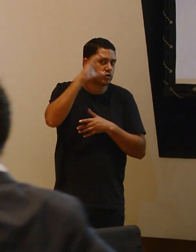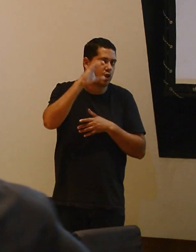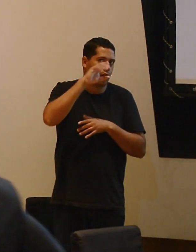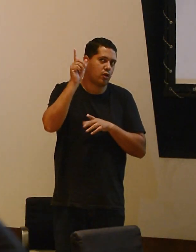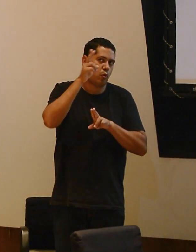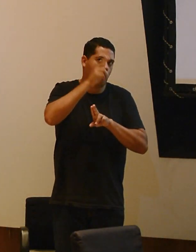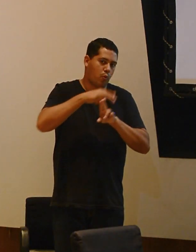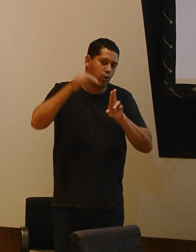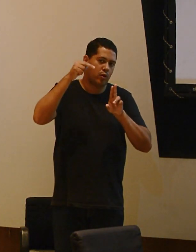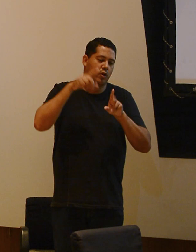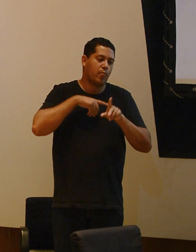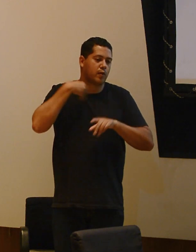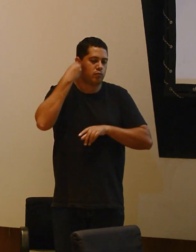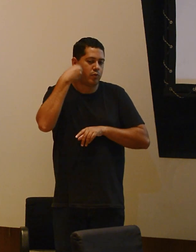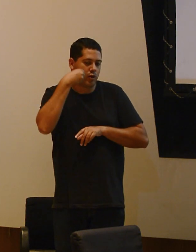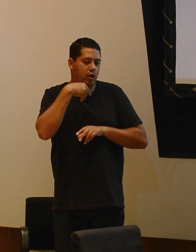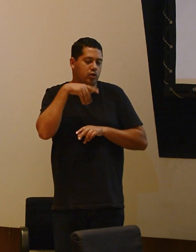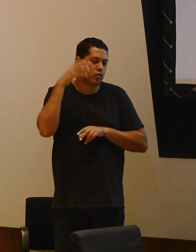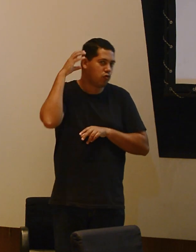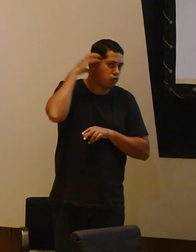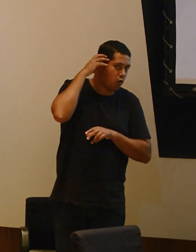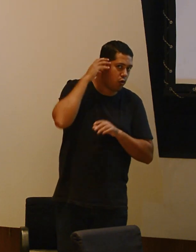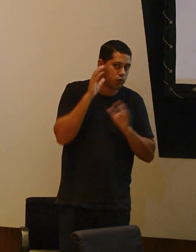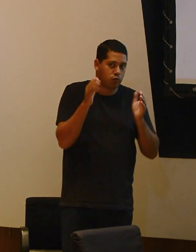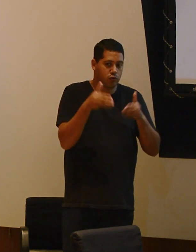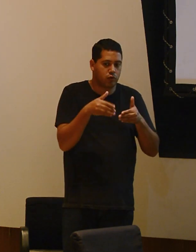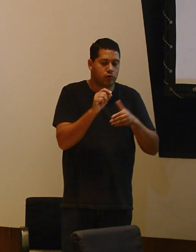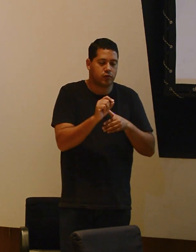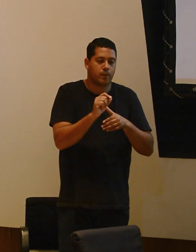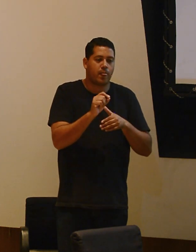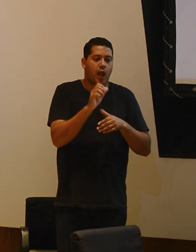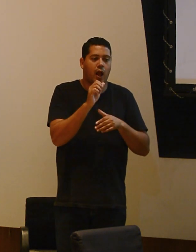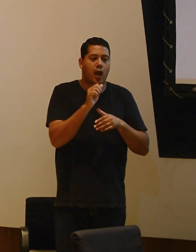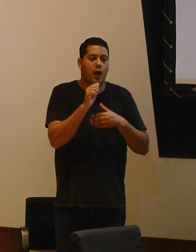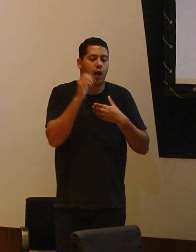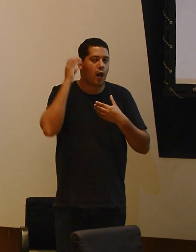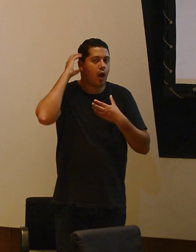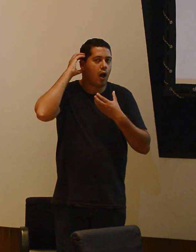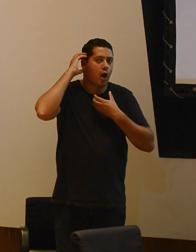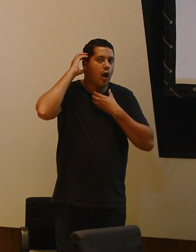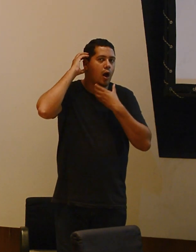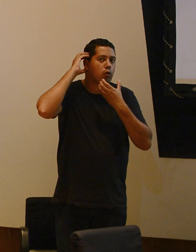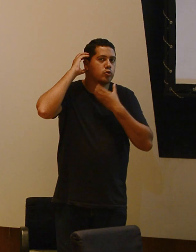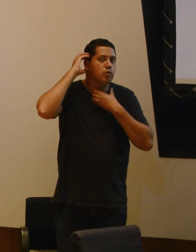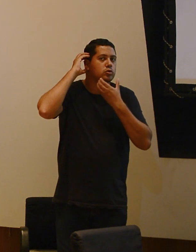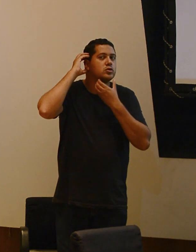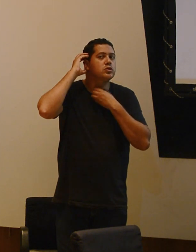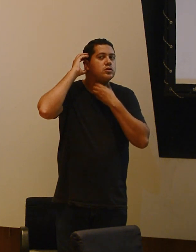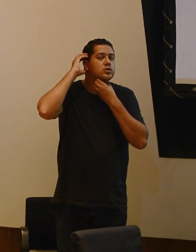Tem experiência na área de fonoaudiologia com ênfase em audiologia, atuando principalmente